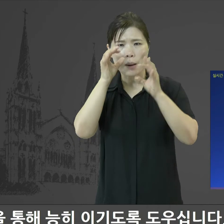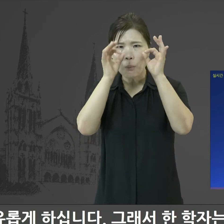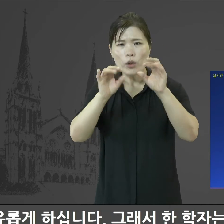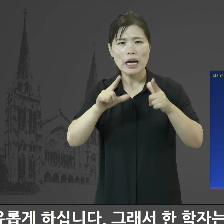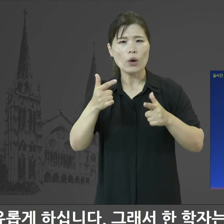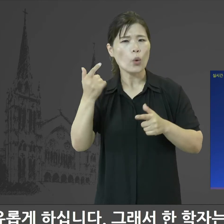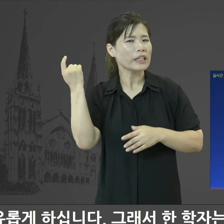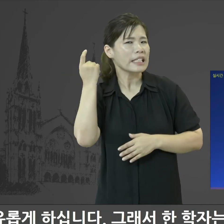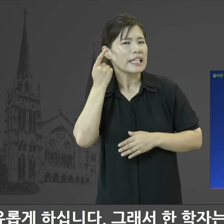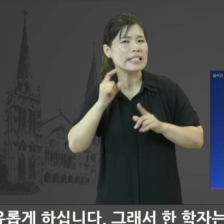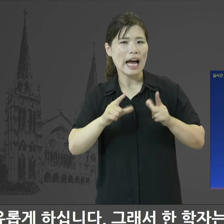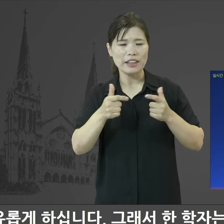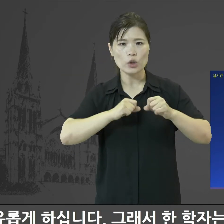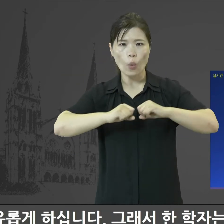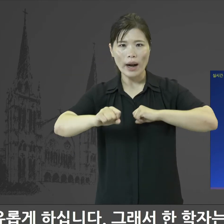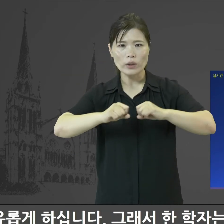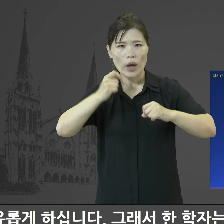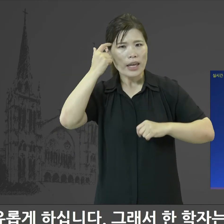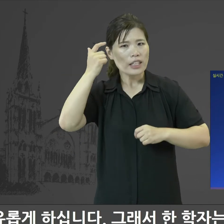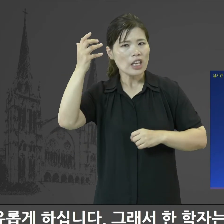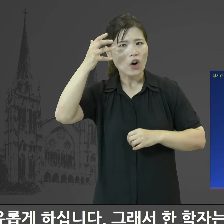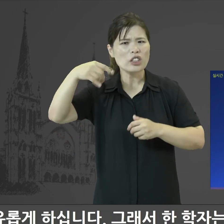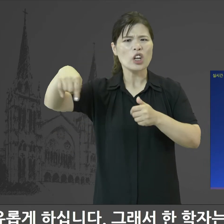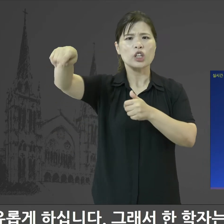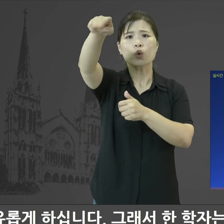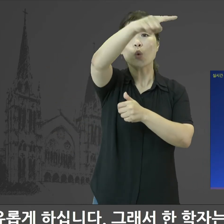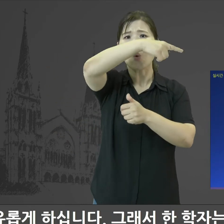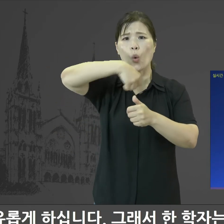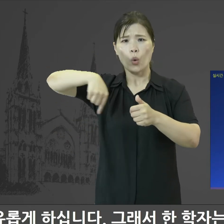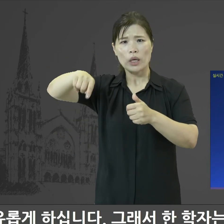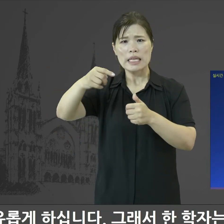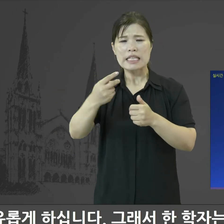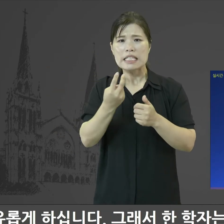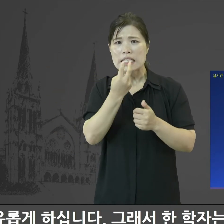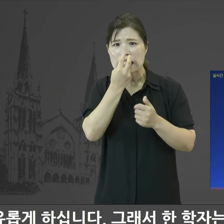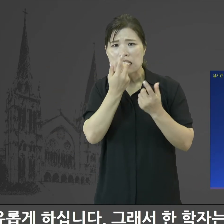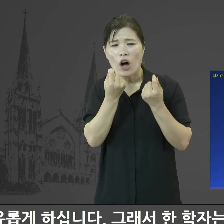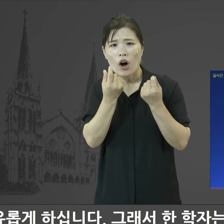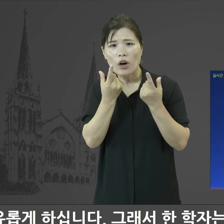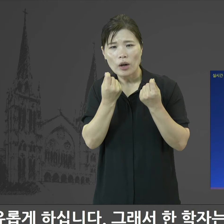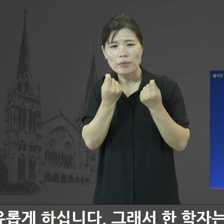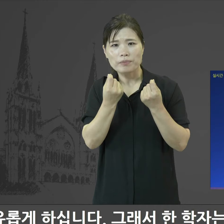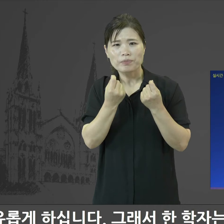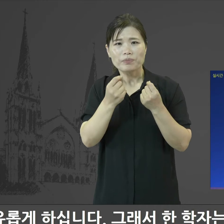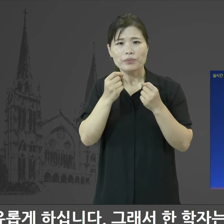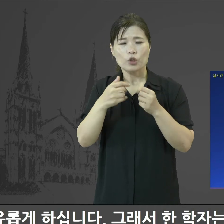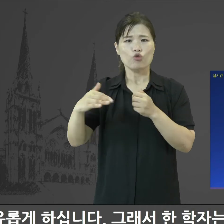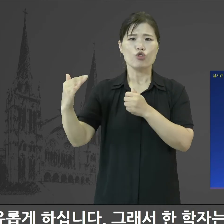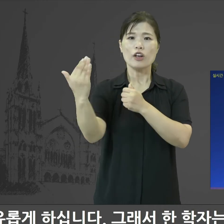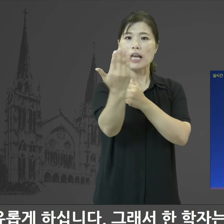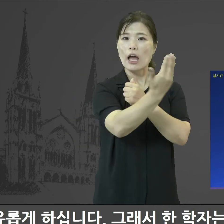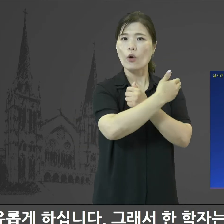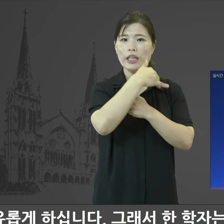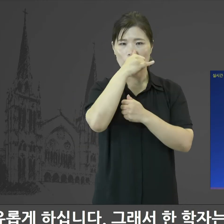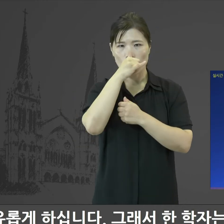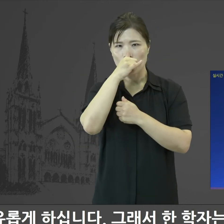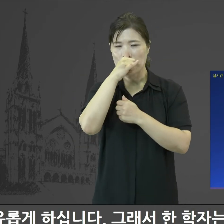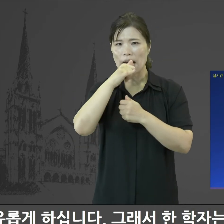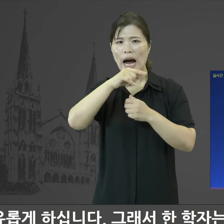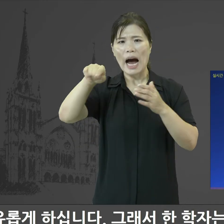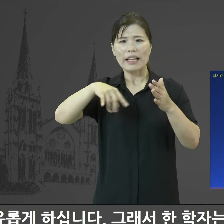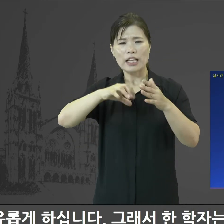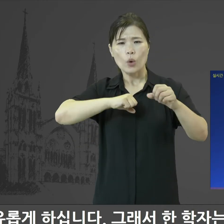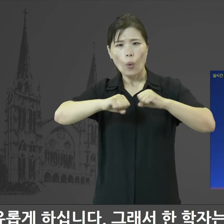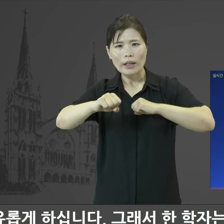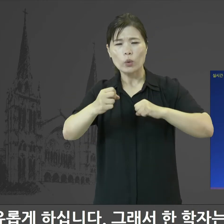활동이 영적인 대기처럼 그들을 둘러싸고 있고, 그들은 그분의 그러한 활동 안에서 살아가고 숨쉬며